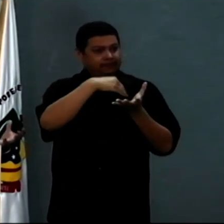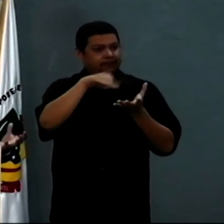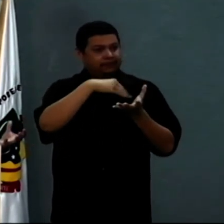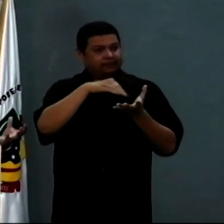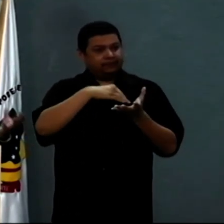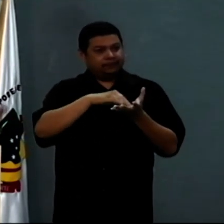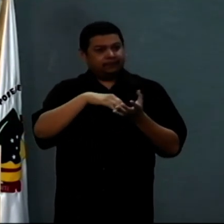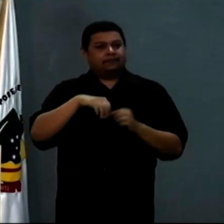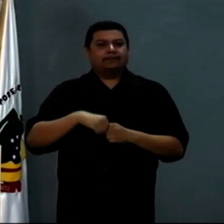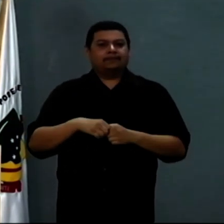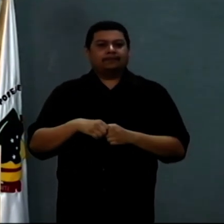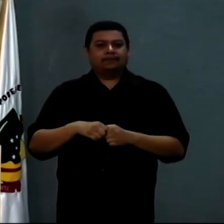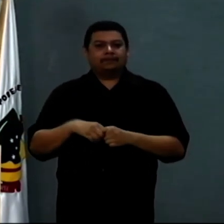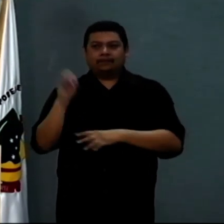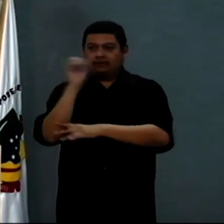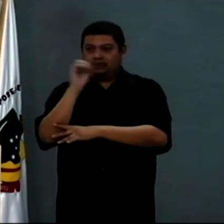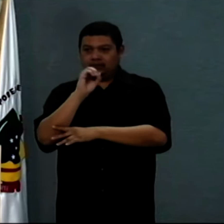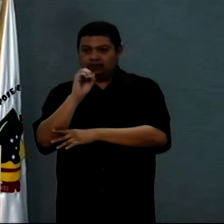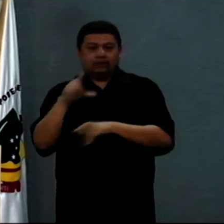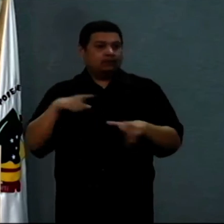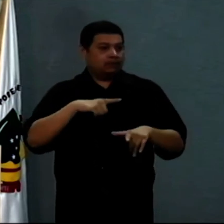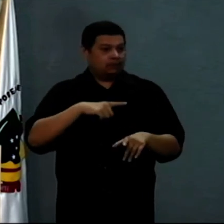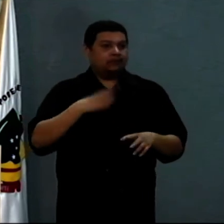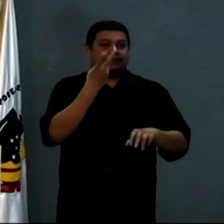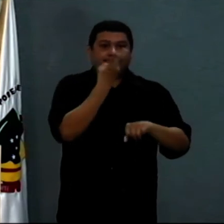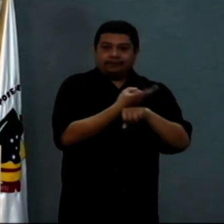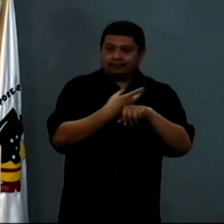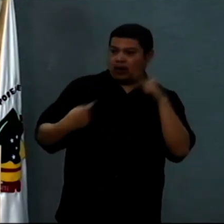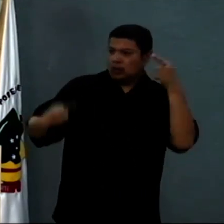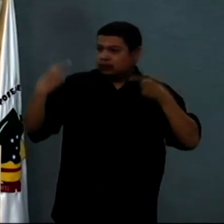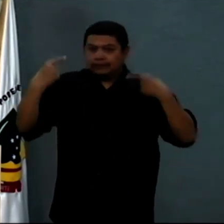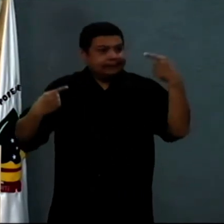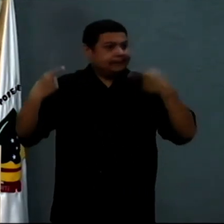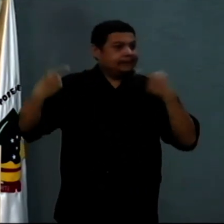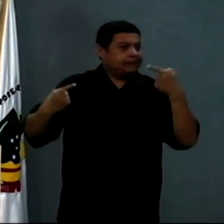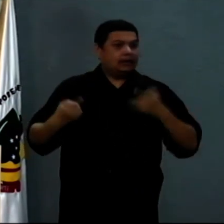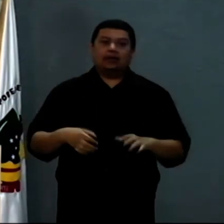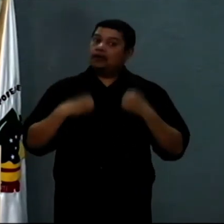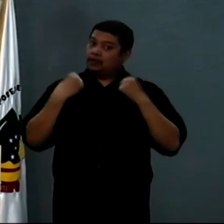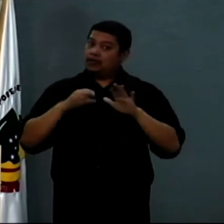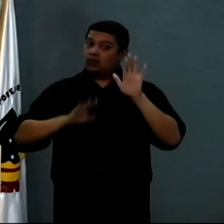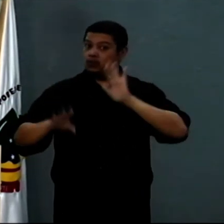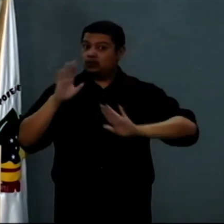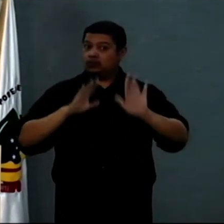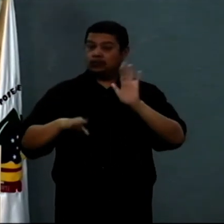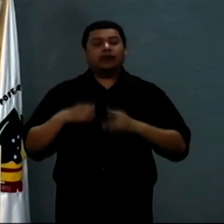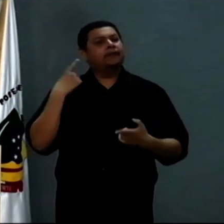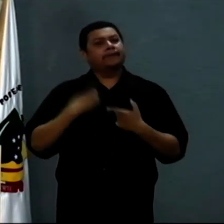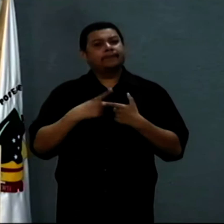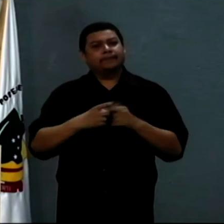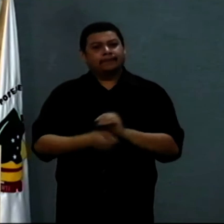de Trânsito com a fiscalização. E precisa ser resolvido,